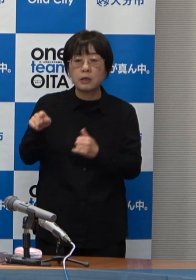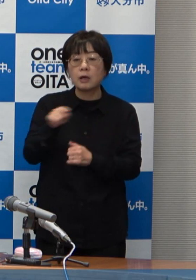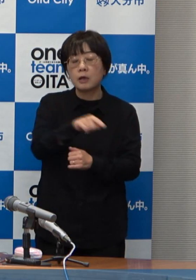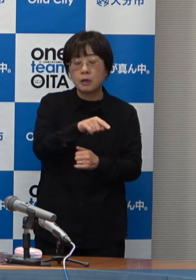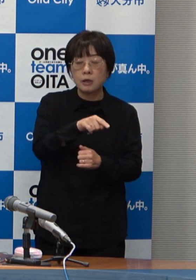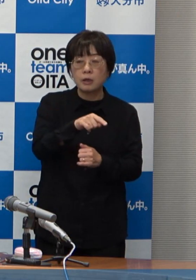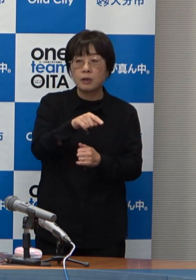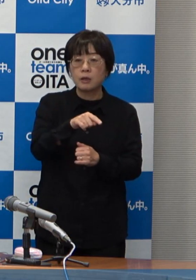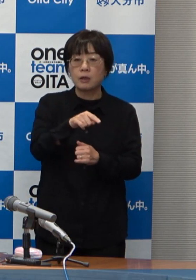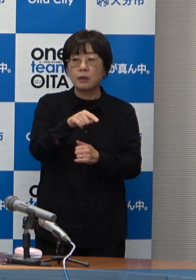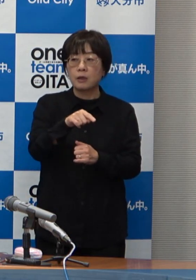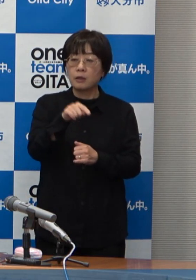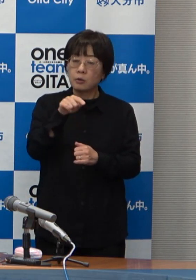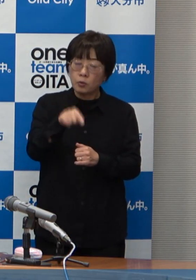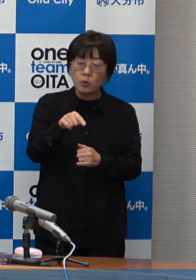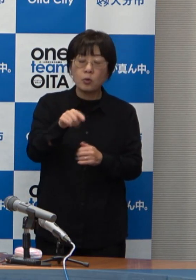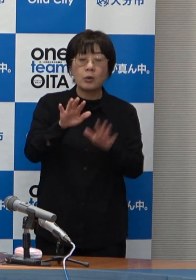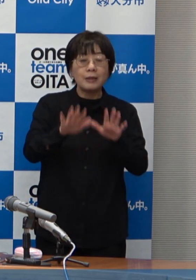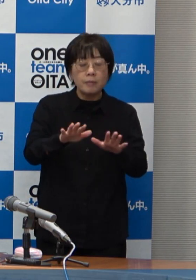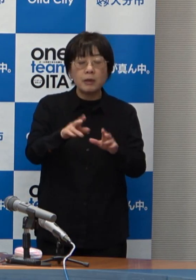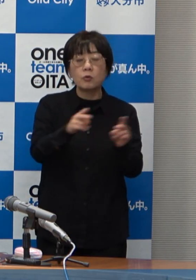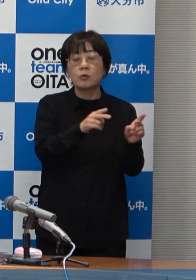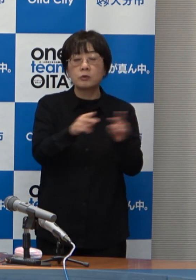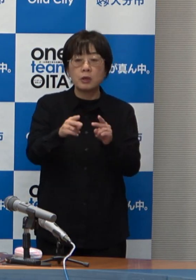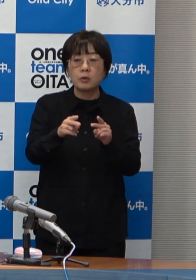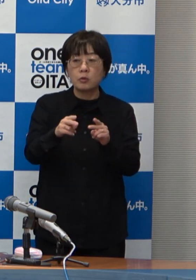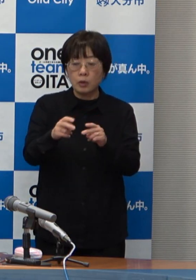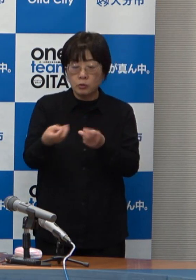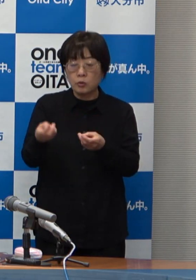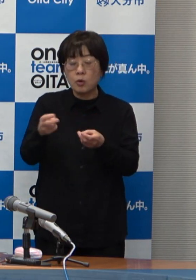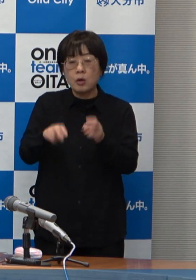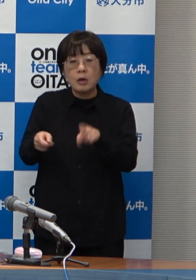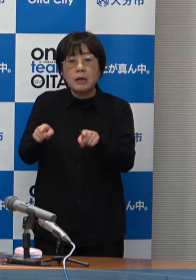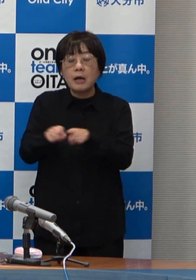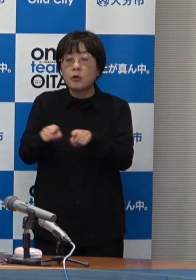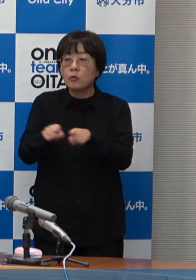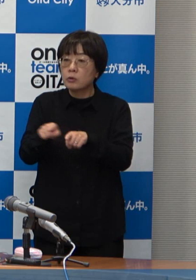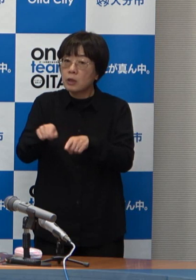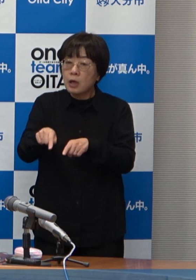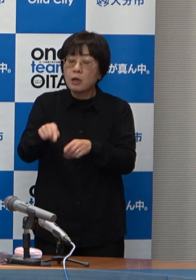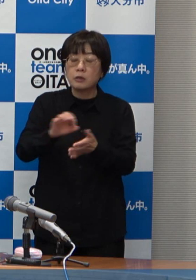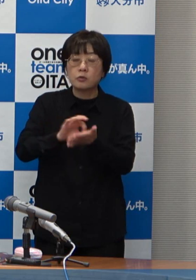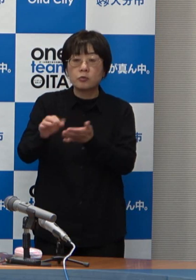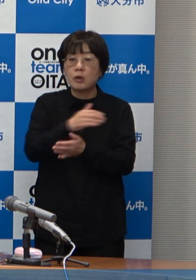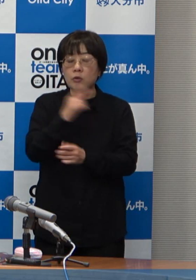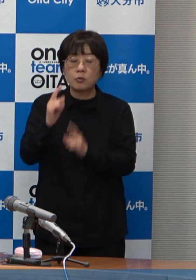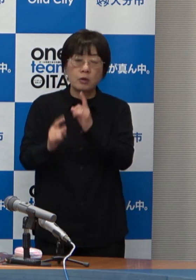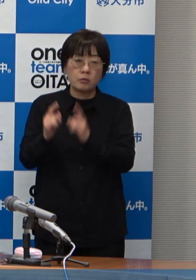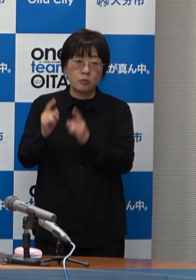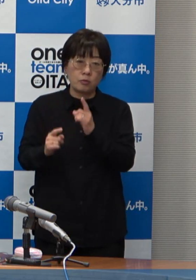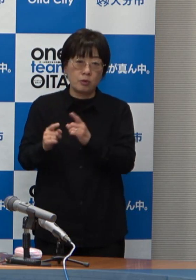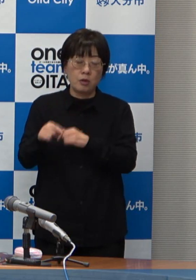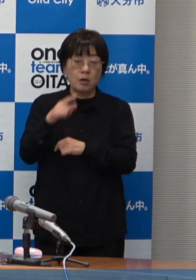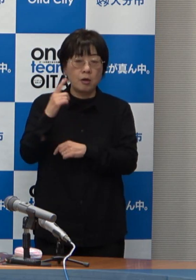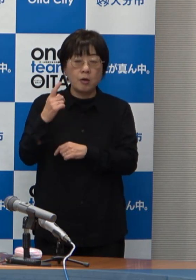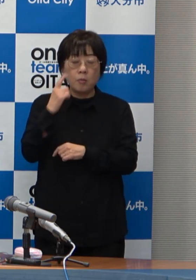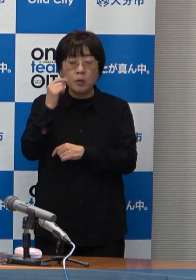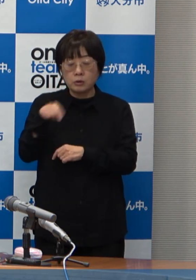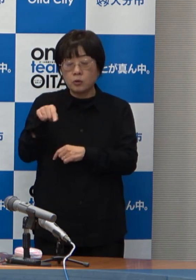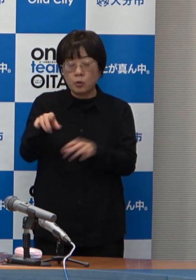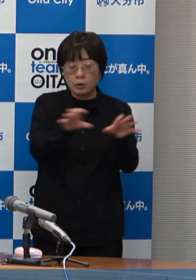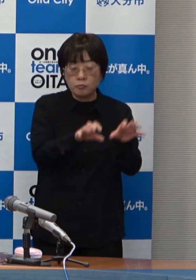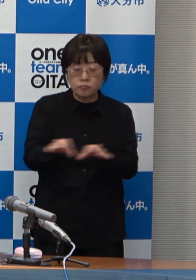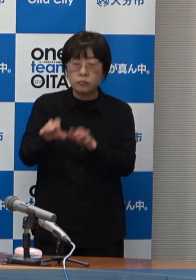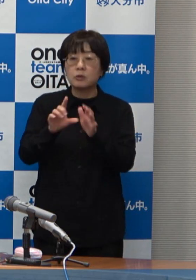優遇がそこに反映されないであろうと反映させようとしたら全部あの愛化し